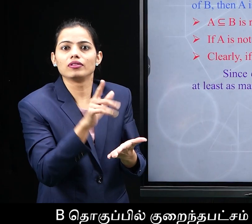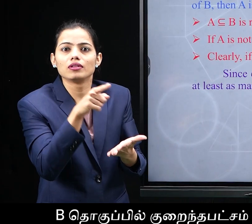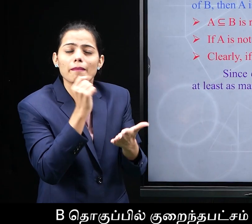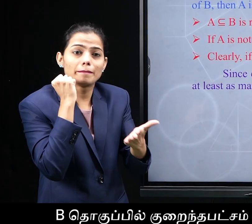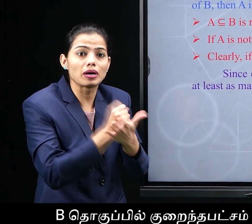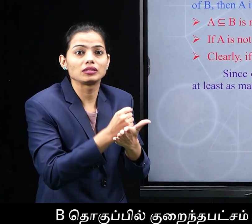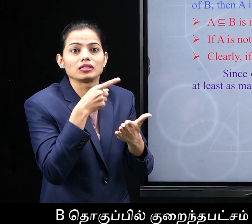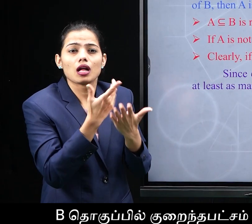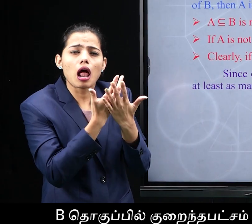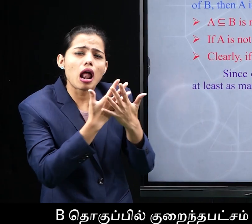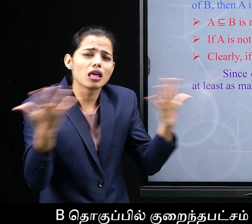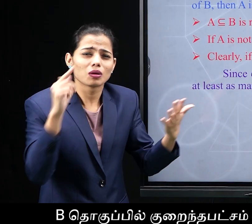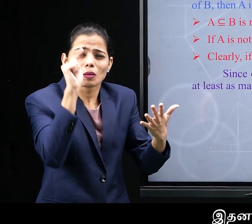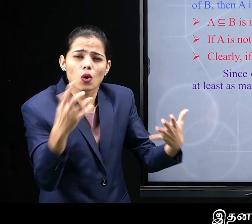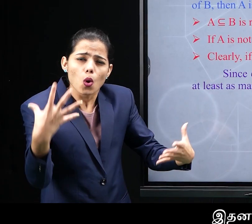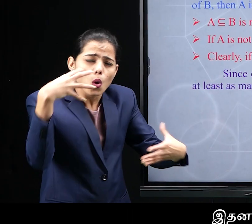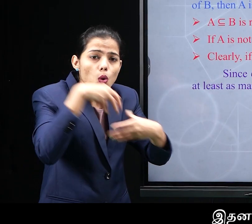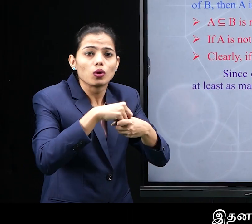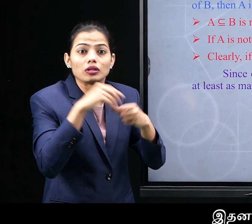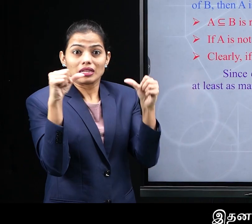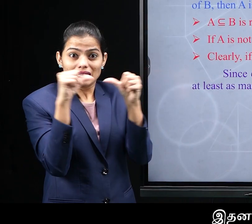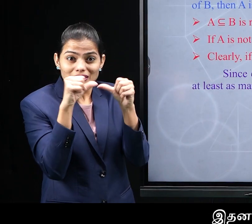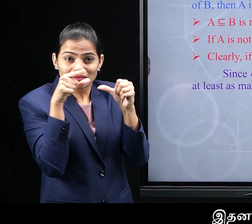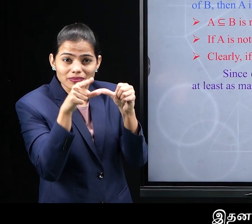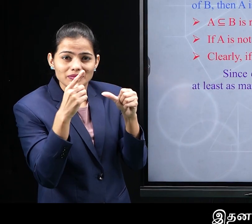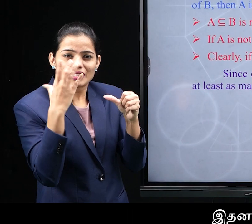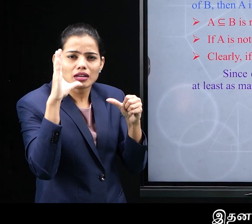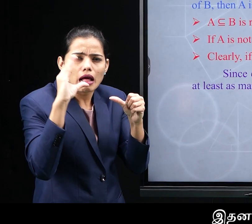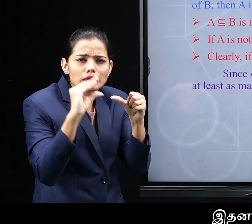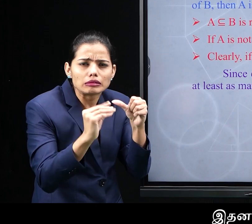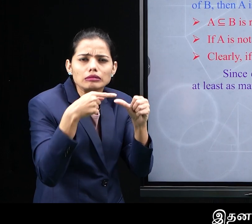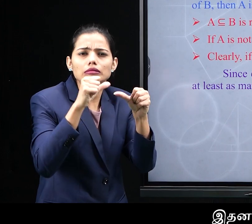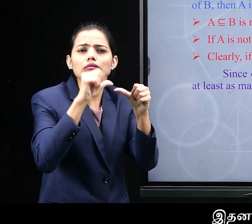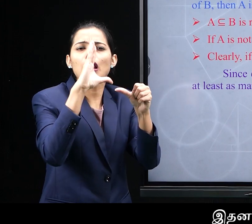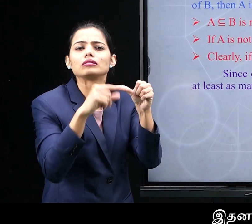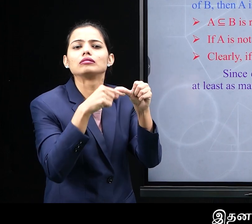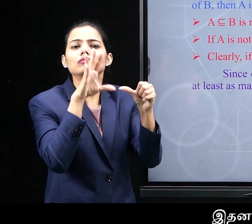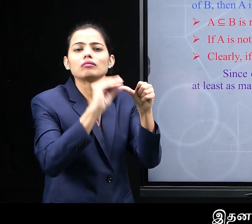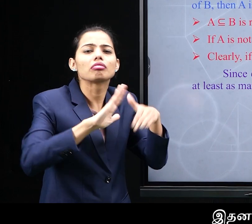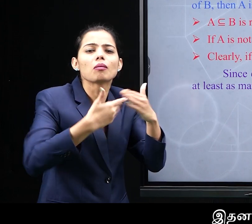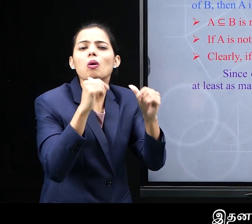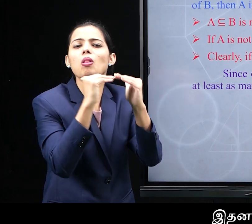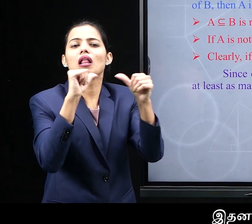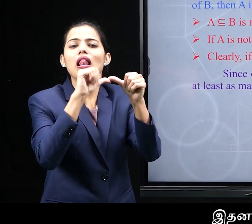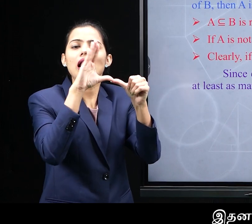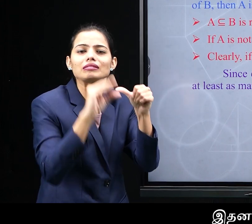பல கூறுகள் இருக்க வேண்டும். இதனால் n வட்ட அடைப்புக்குறிக்குள் A n வட்ட அடைப்புக்குறிக்குள்